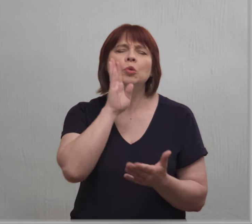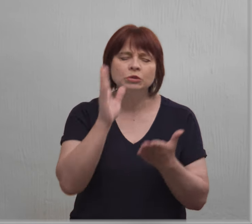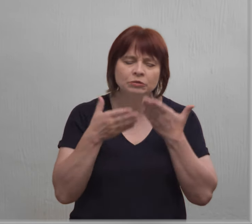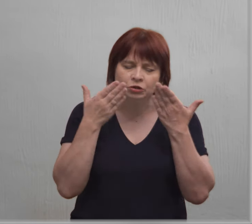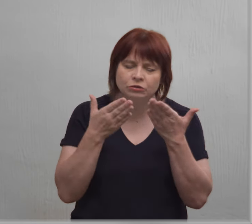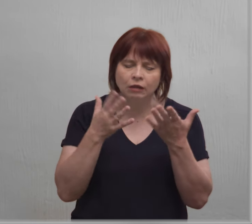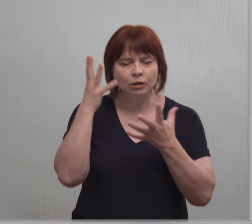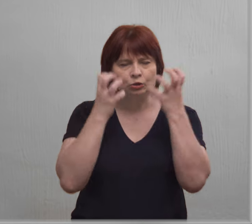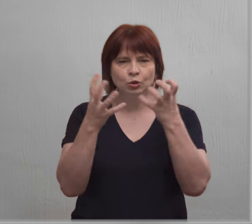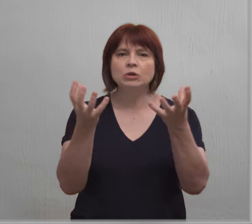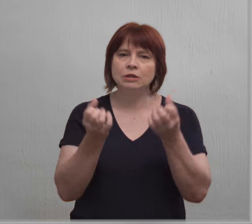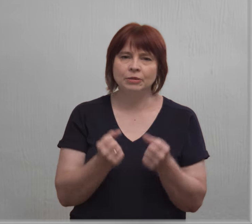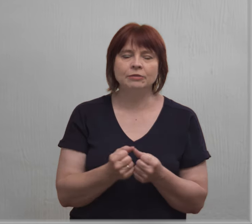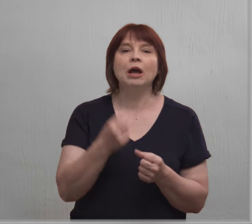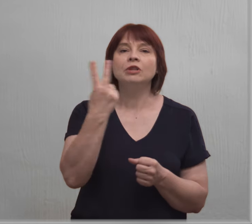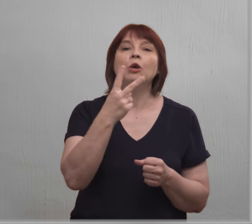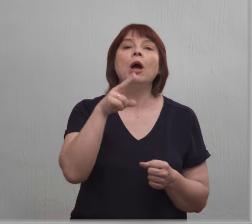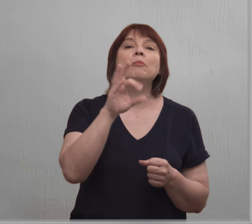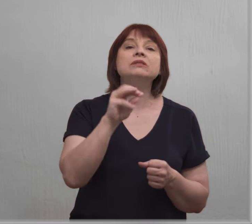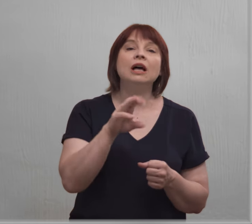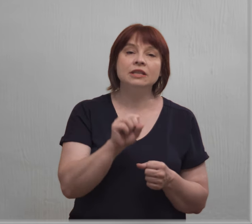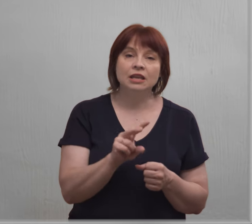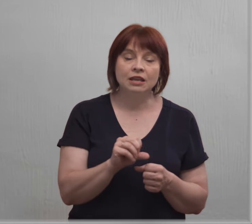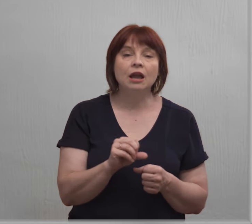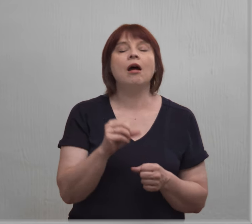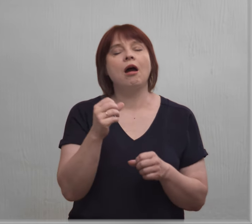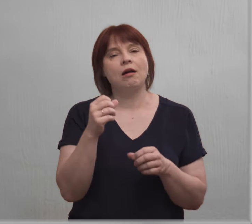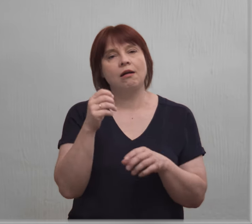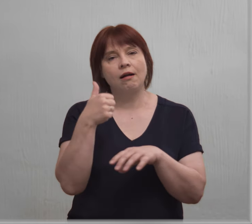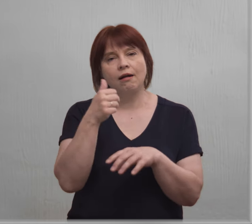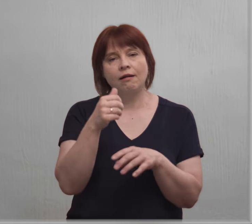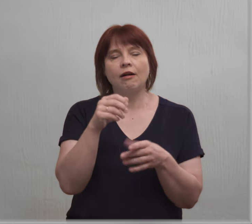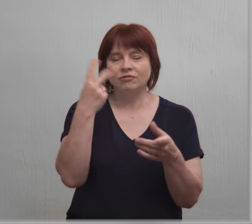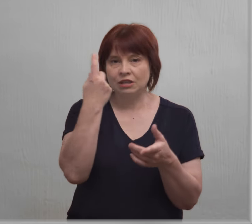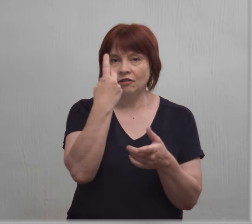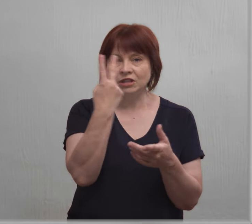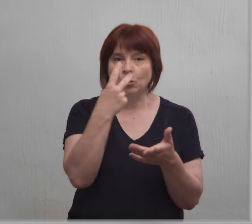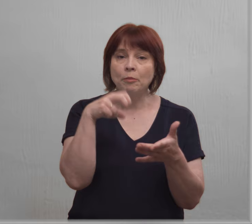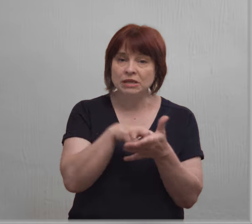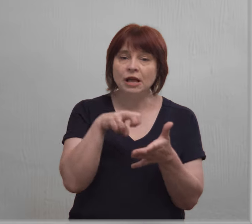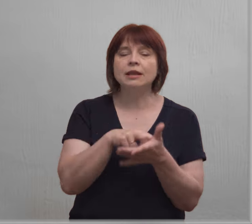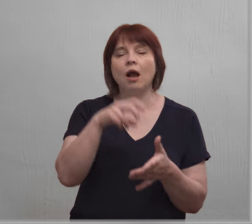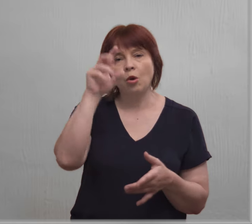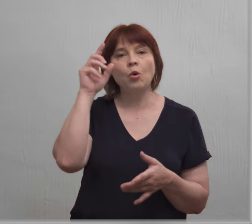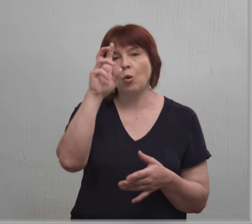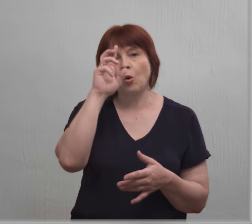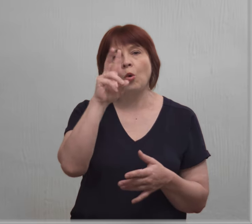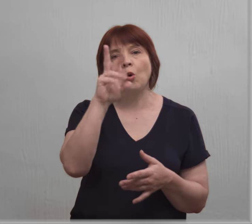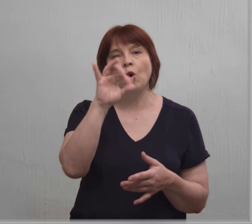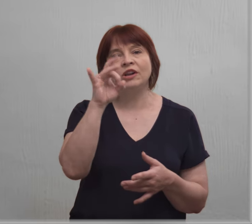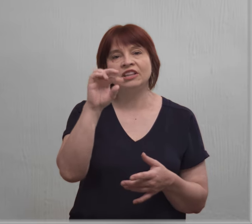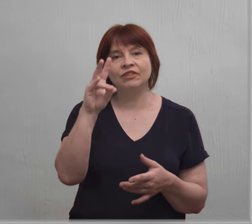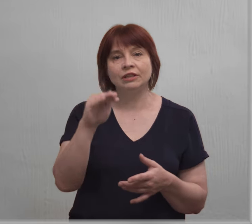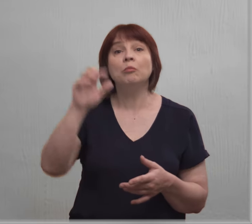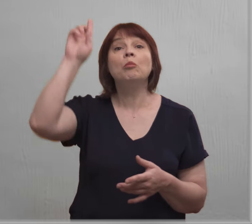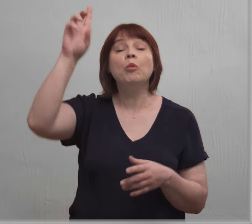принял. Это второе послание к Коринфянам, 3 глава, в 6 стихе, где Павел, апостол, пишет так. Он, то есть Бог, дал